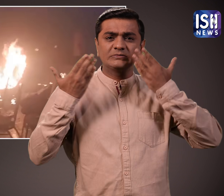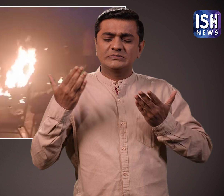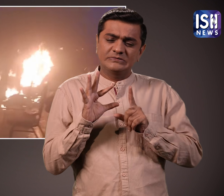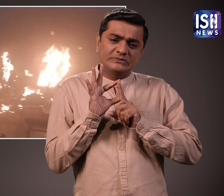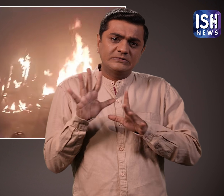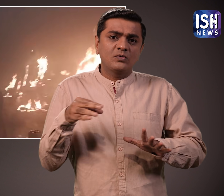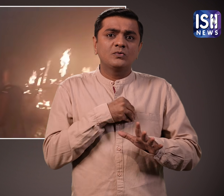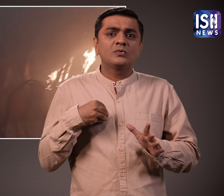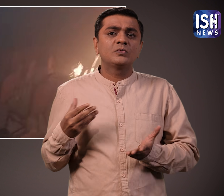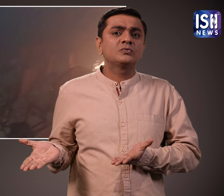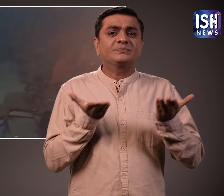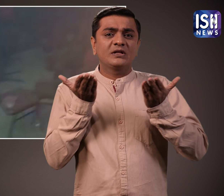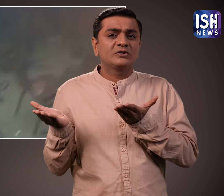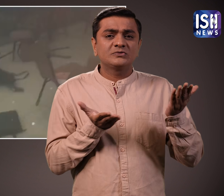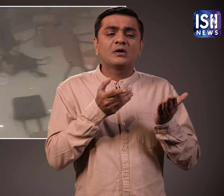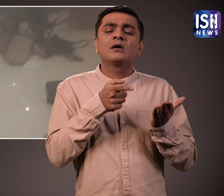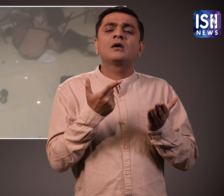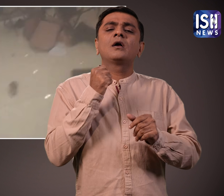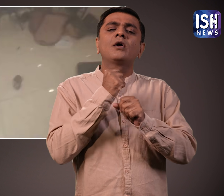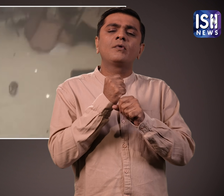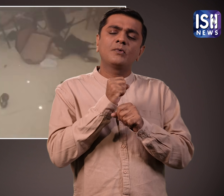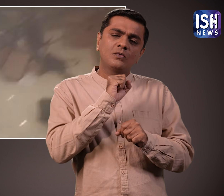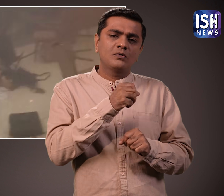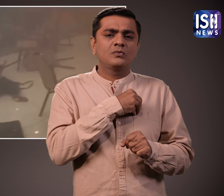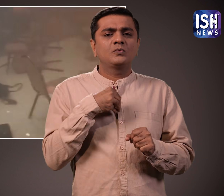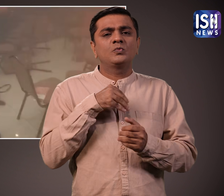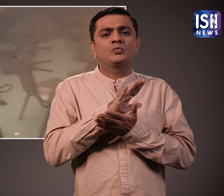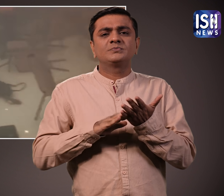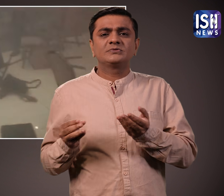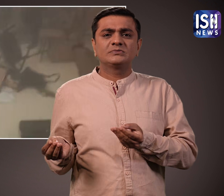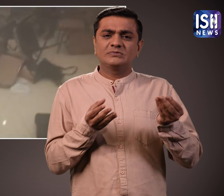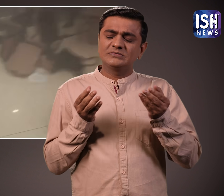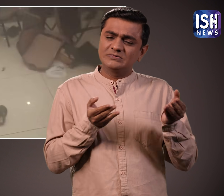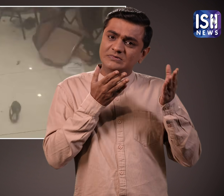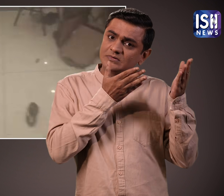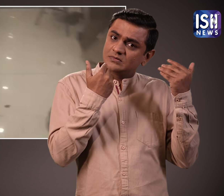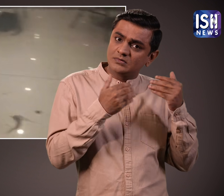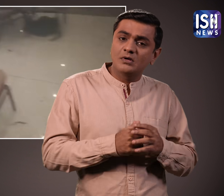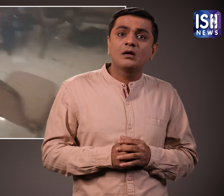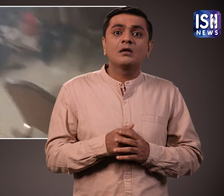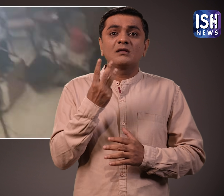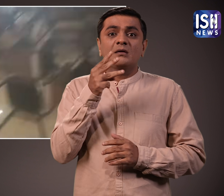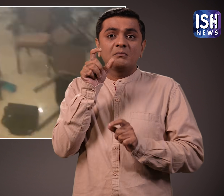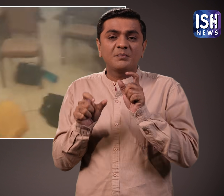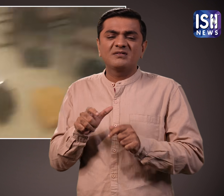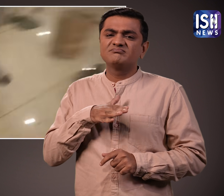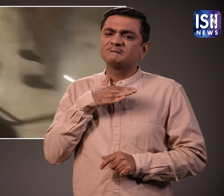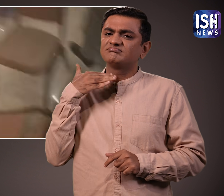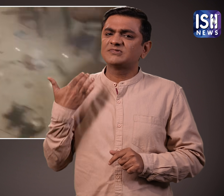गए उन्हें सरकारी मेडिकल कॉलेज अस्पताल ले जाया गया दुर्भाग्य से उनमें से तीन की